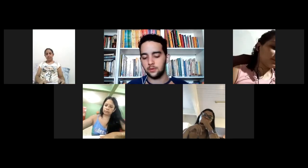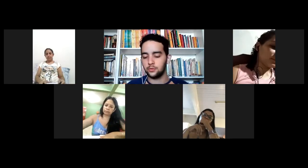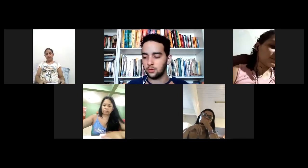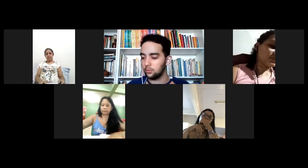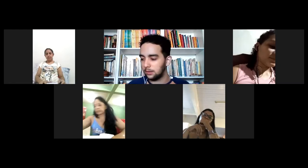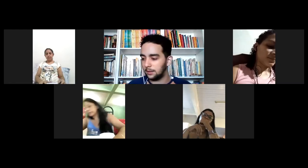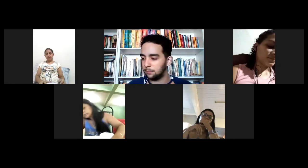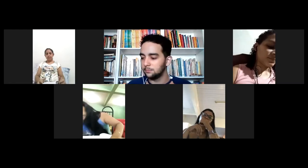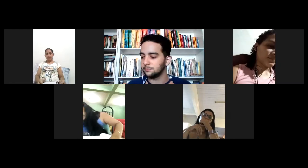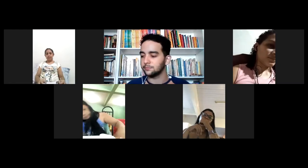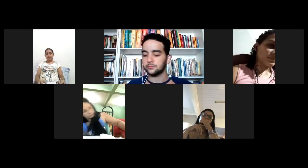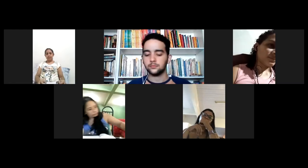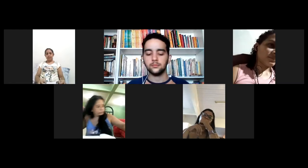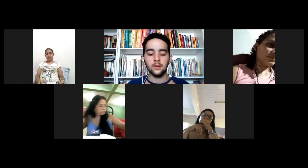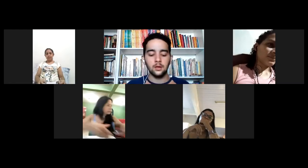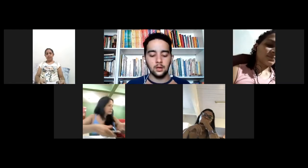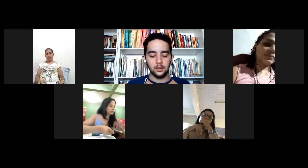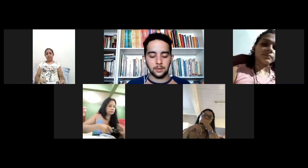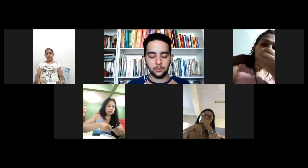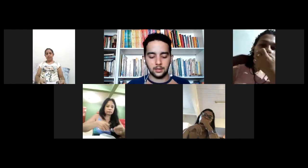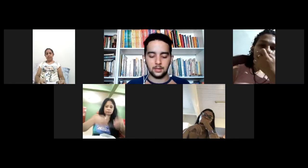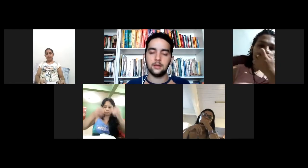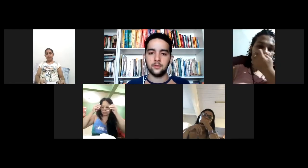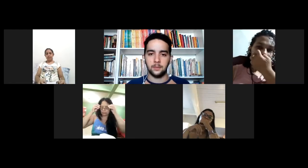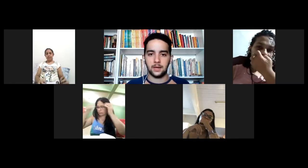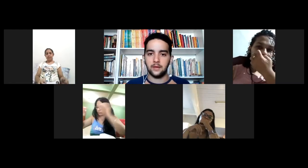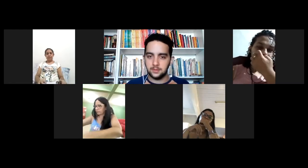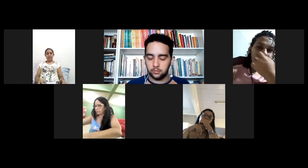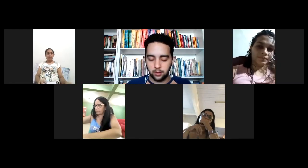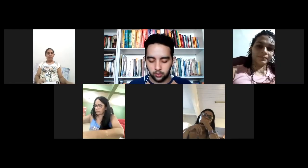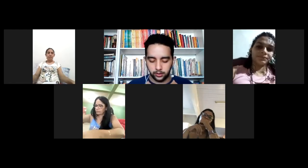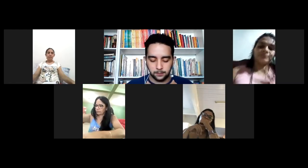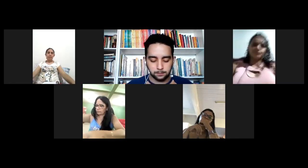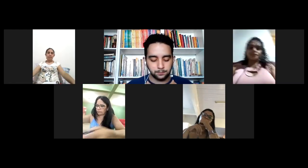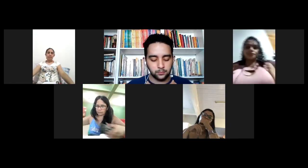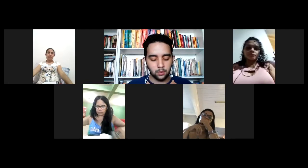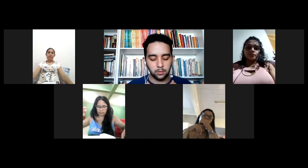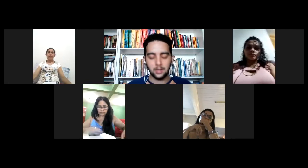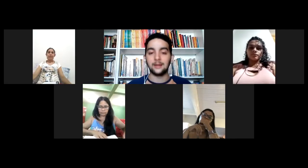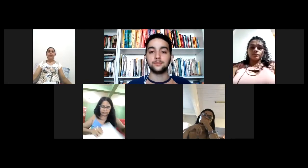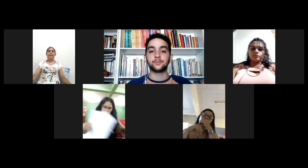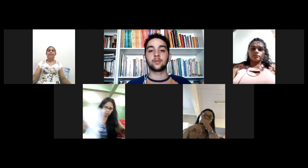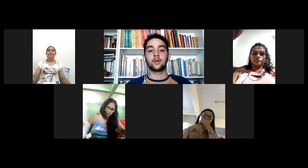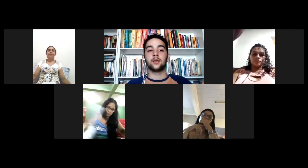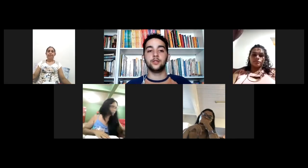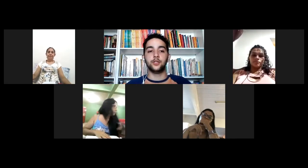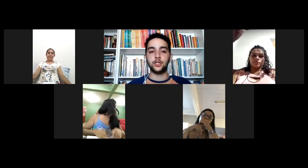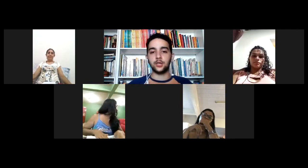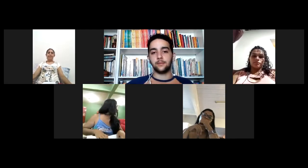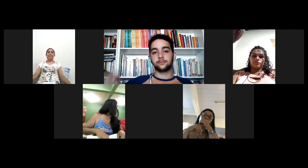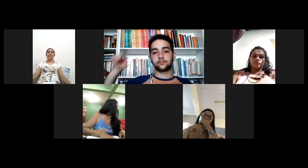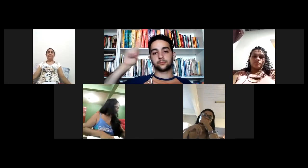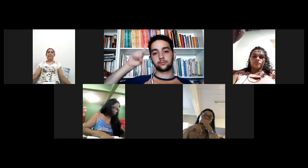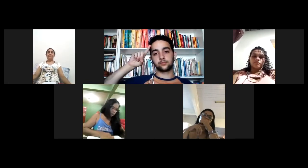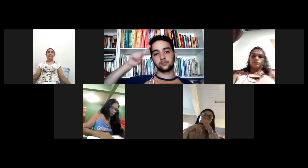vai ver hoje logo tempo para poder ir para a revisão teórica. Então bora lá.